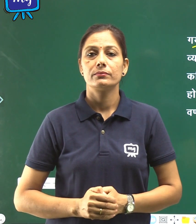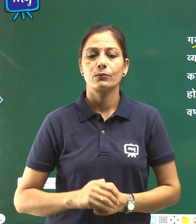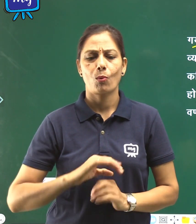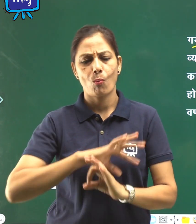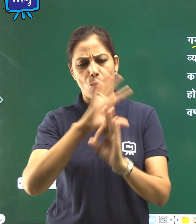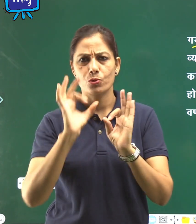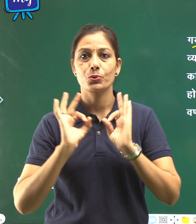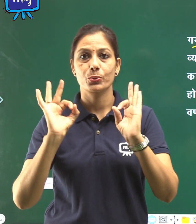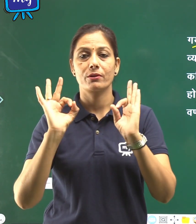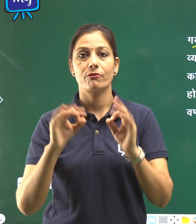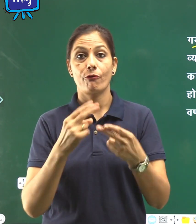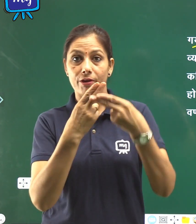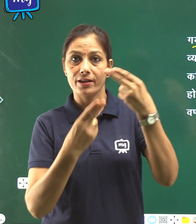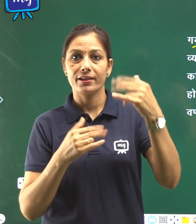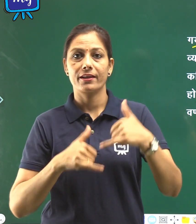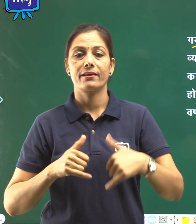सुंदर वर्णन किया है।